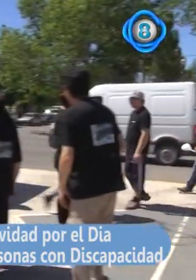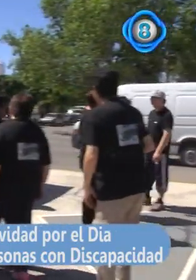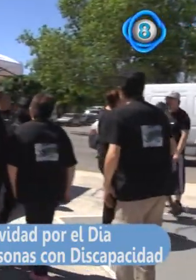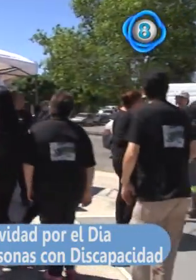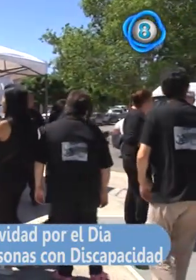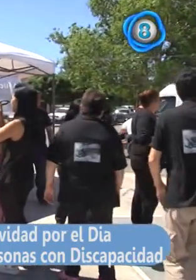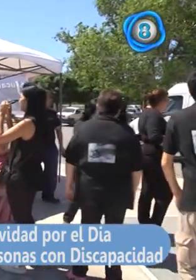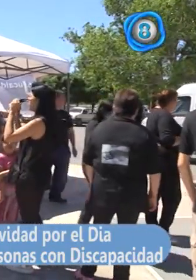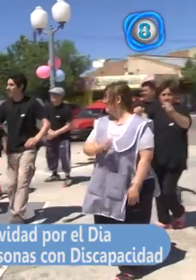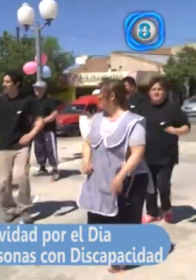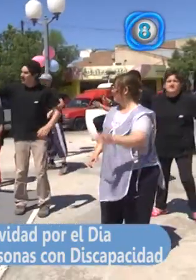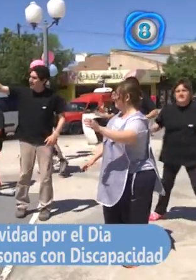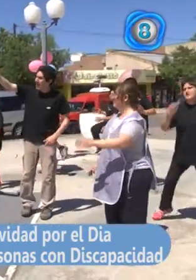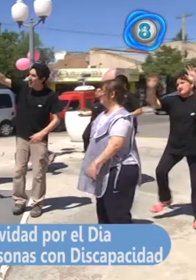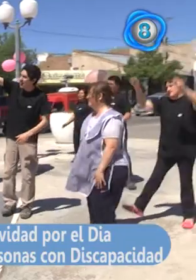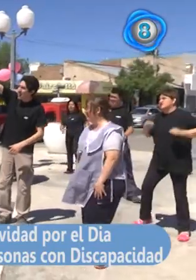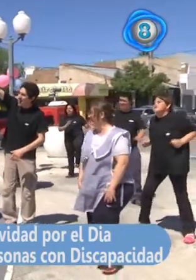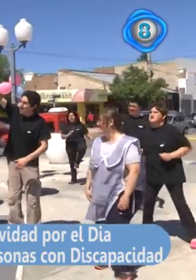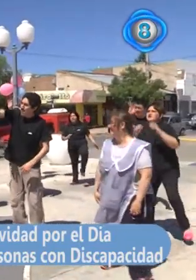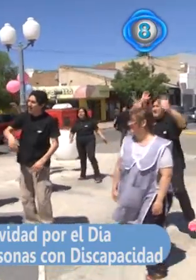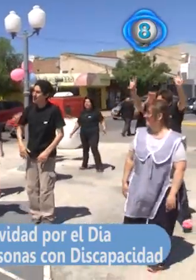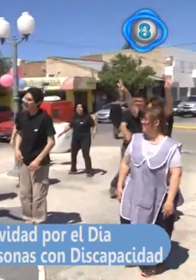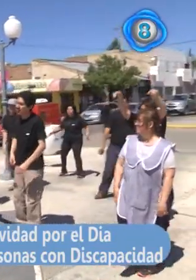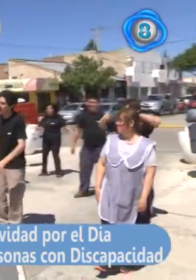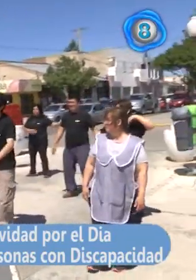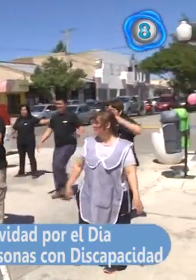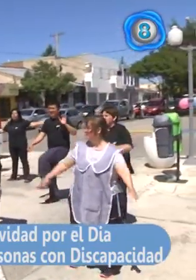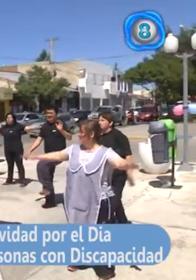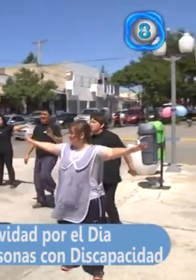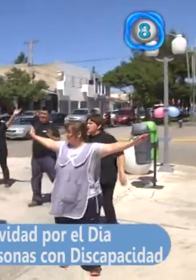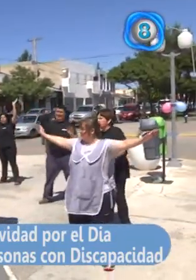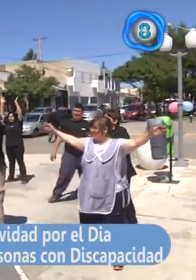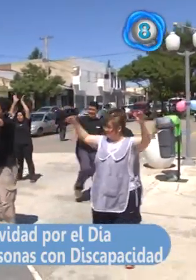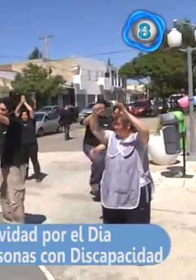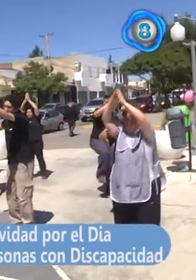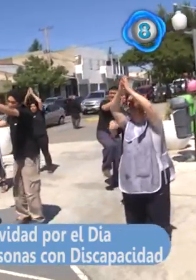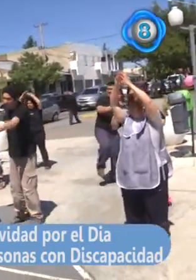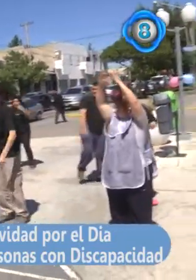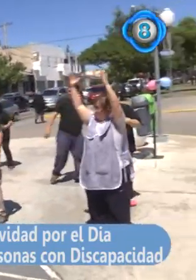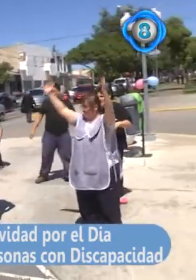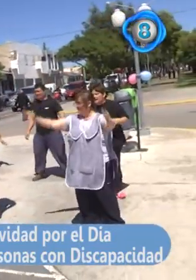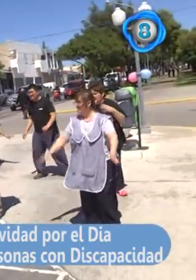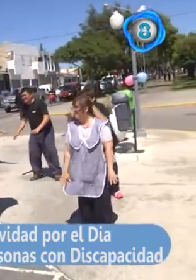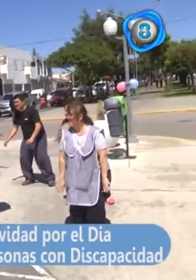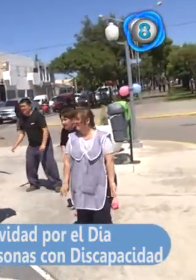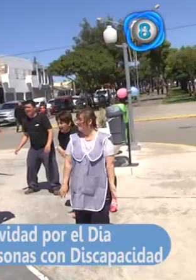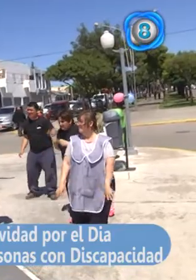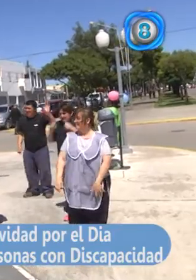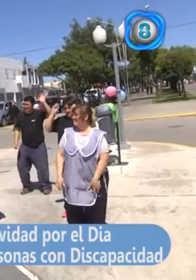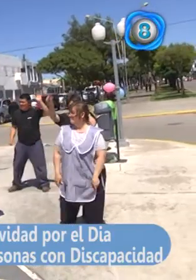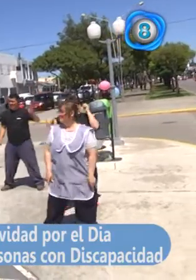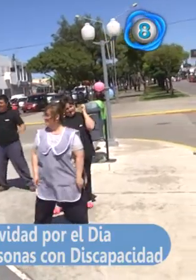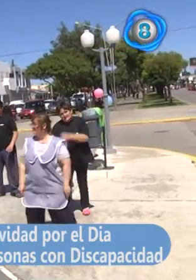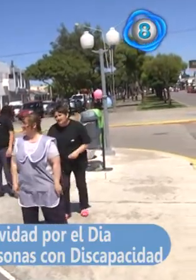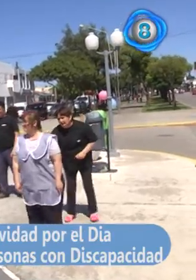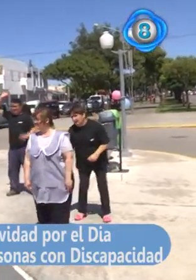Sí, sí, los vecinos se acercan, nos preguntan sobre las distintas situaciones, de dudas que ellos tienen y nosotros se las decimos acá